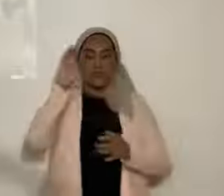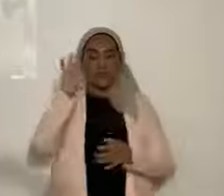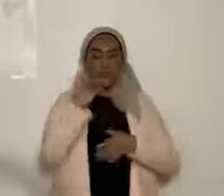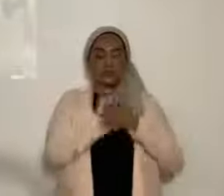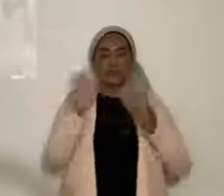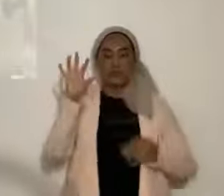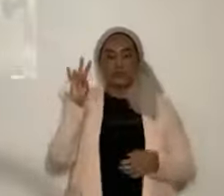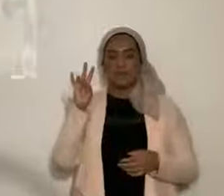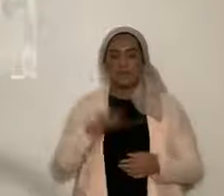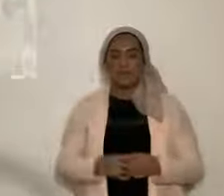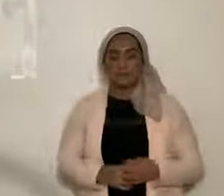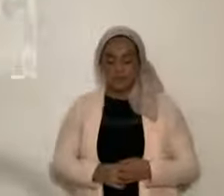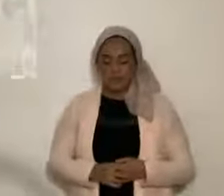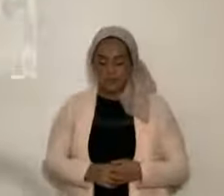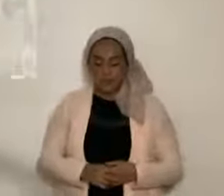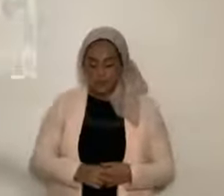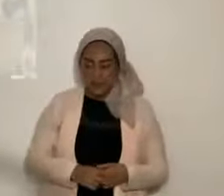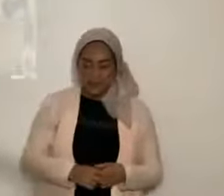7.